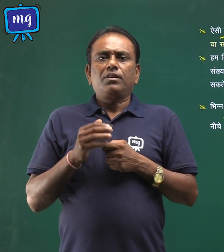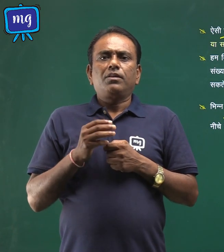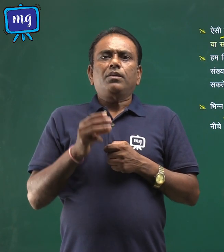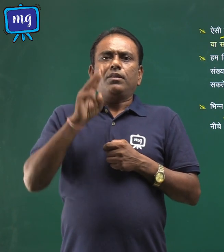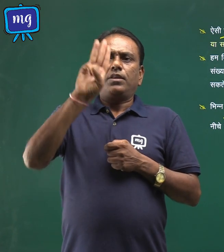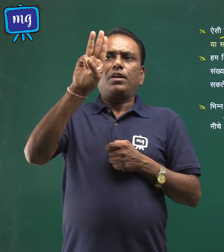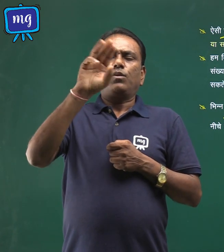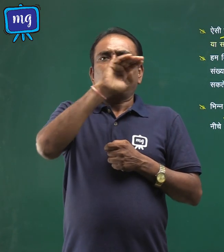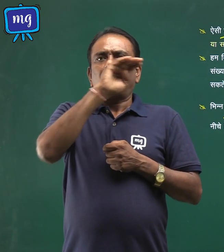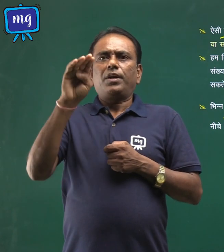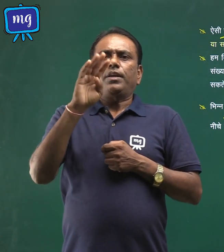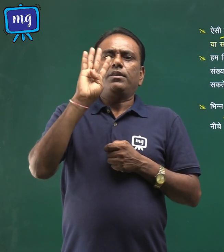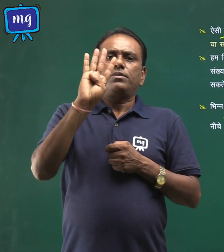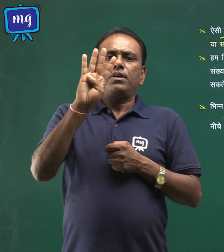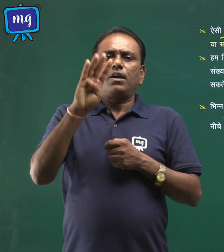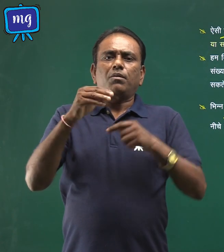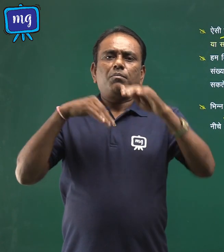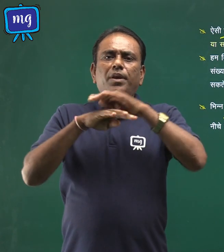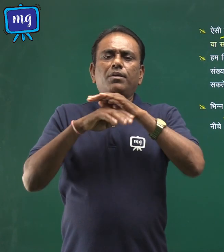3/4 में